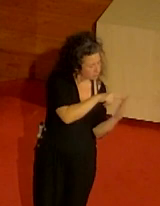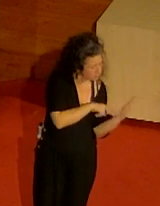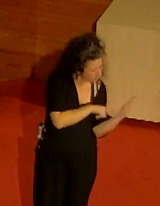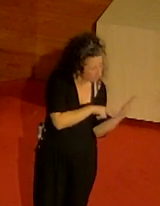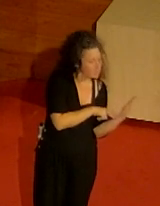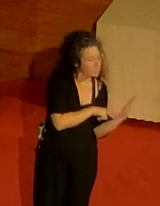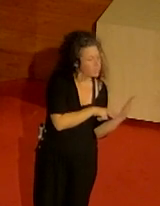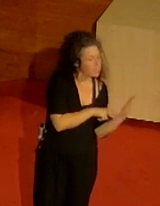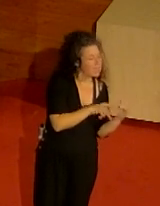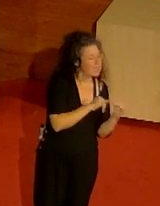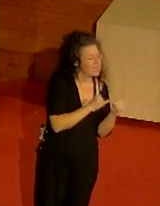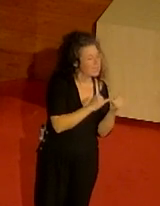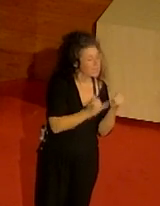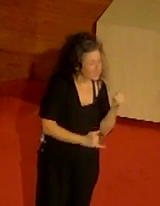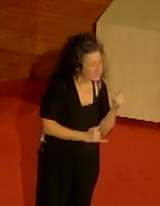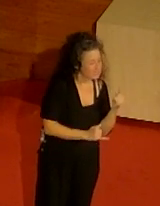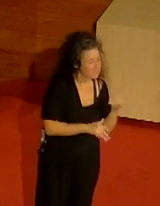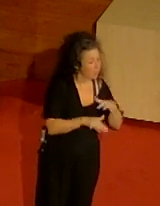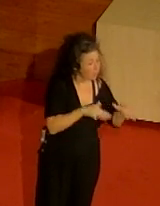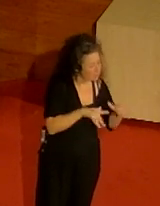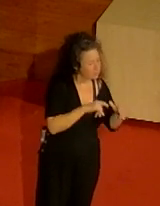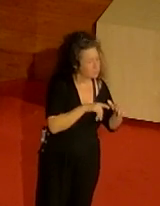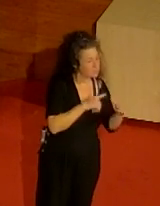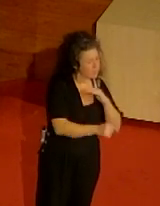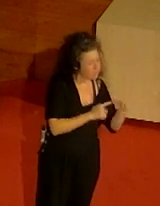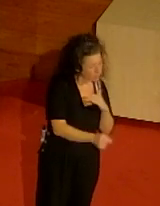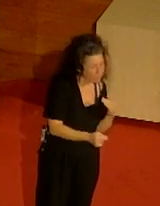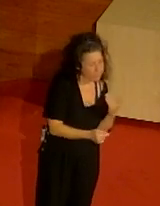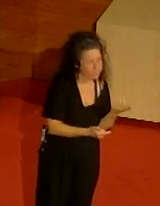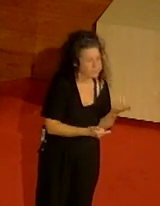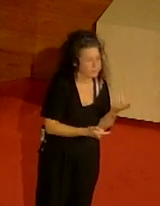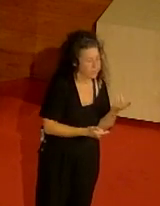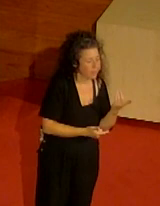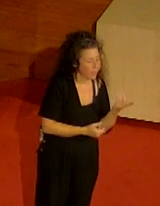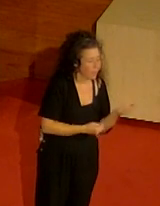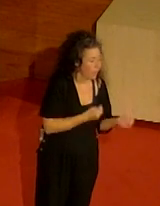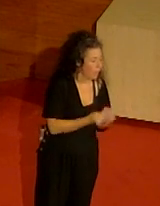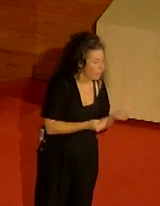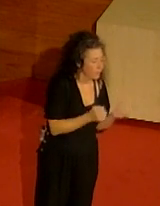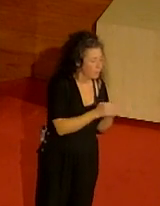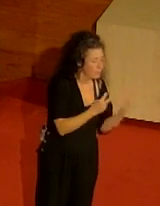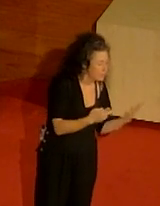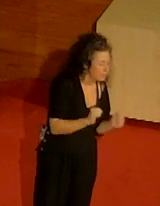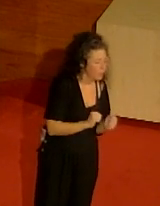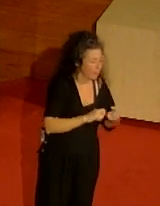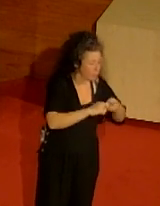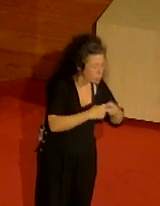de los refugiados hace que los 27, bueno, ¿en qué momento? Tal, o que Bruselas, tal, o...